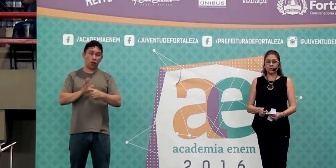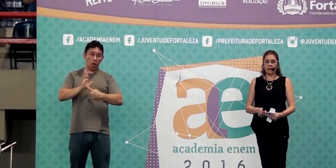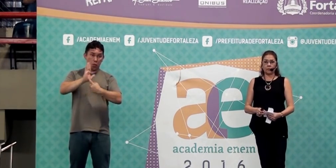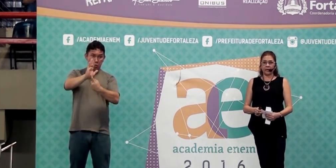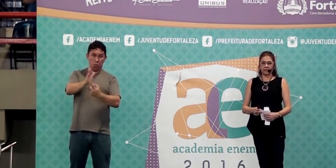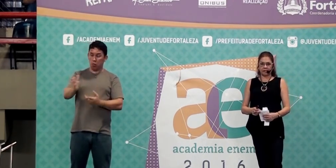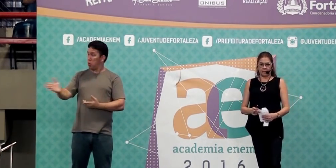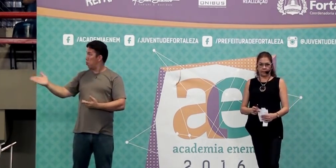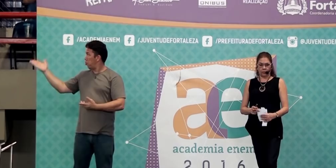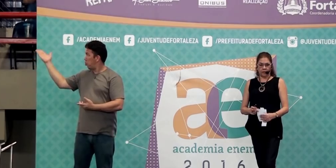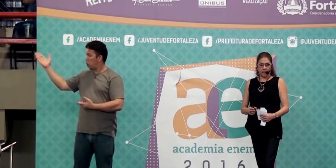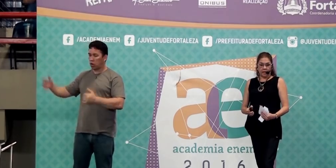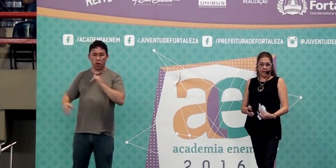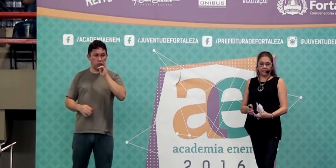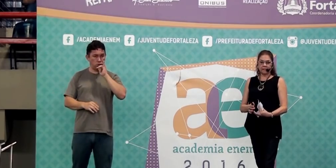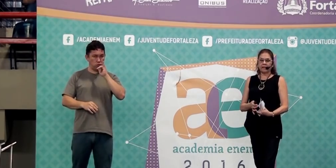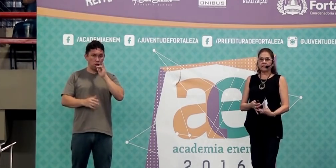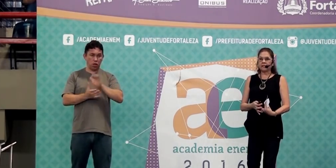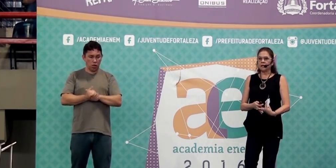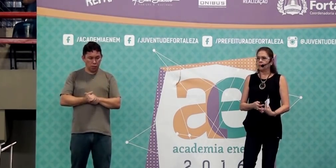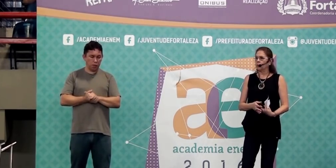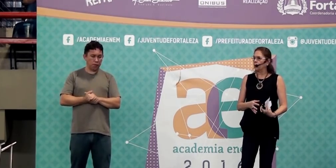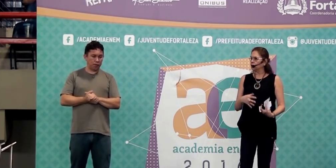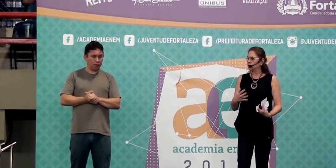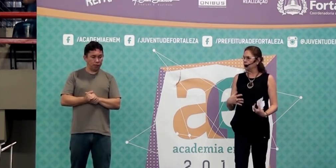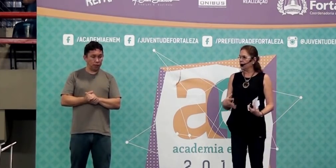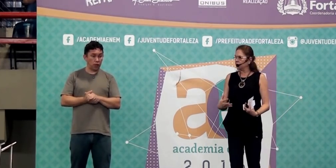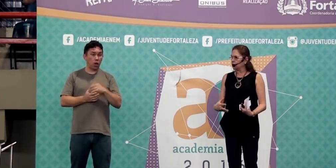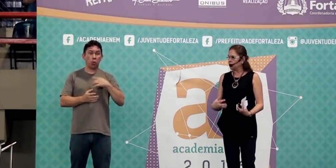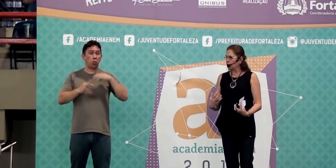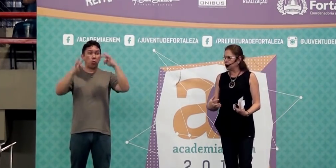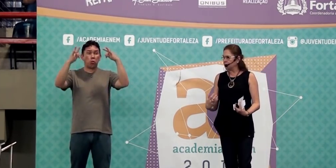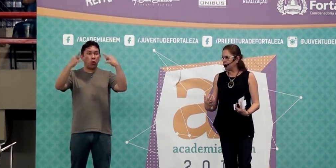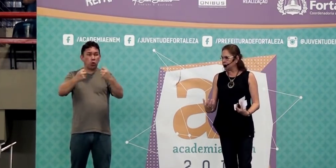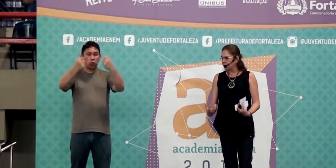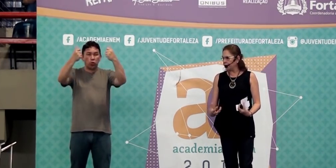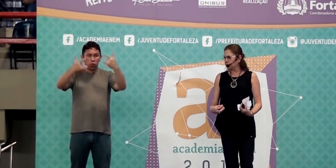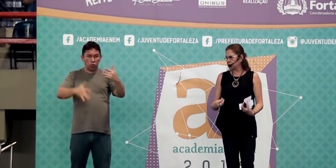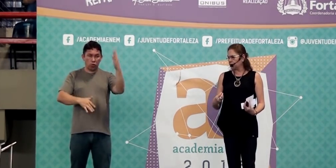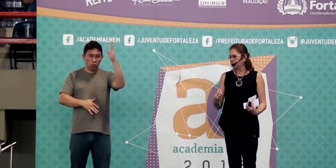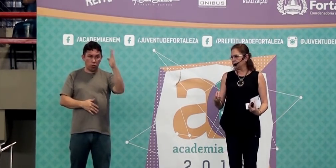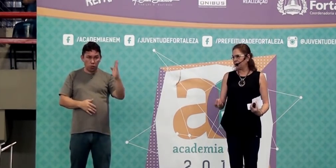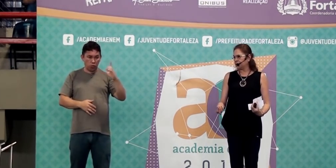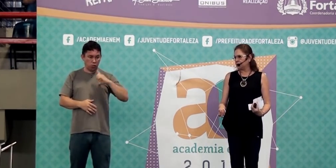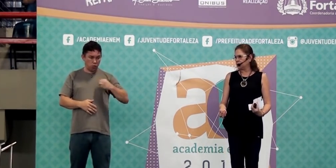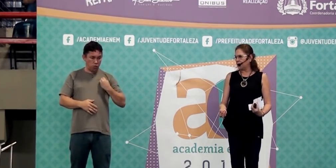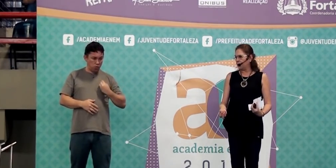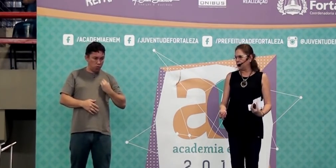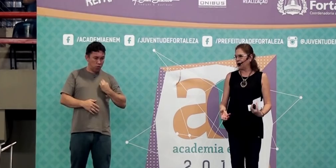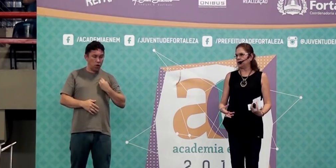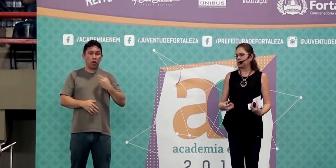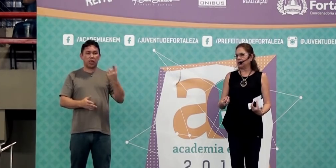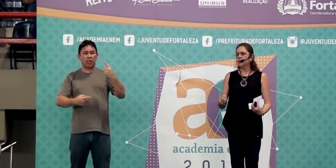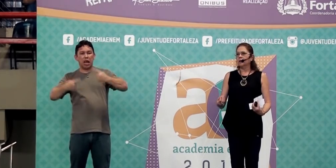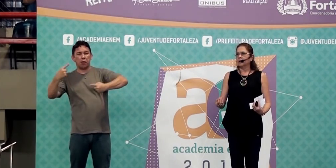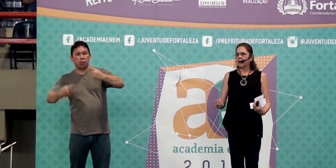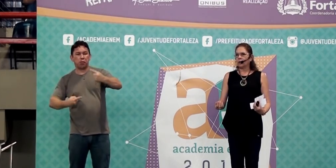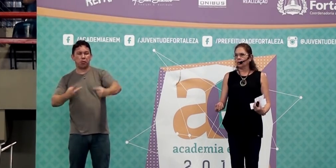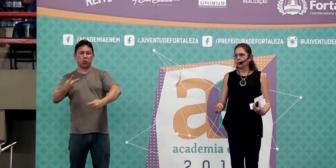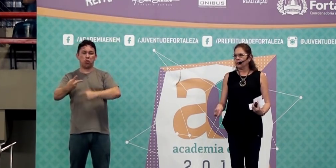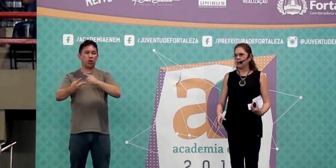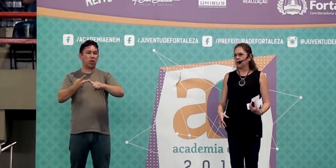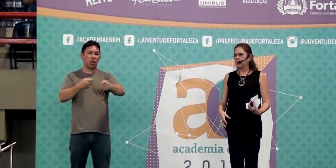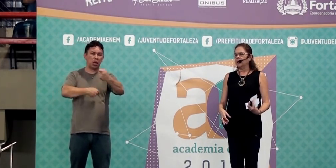queria mostrar um exemplo. Esse exemplo, por tudo isso que nós brasileiros estamos passando na política,